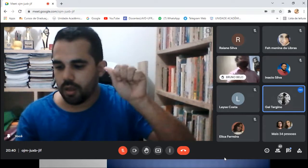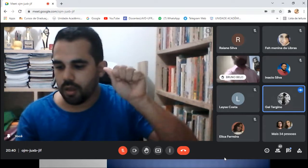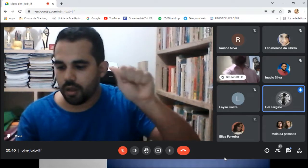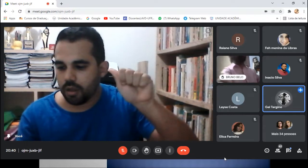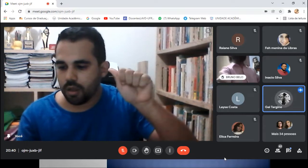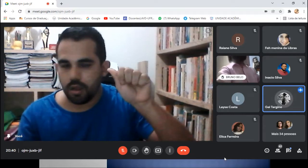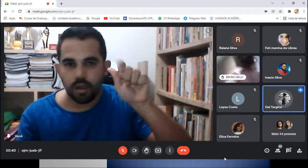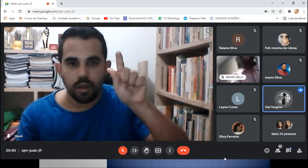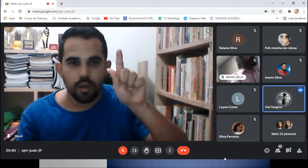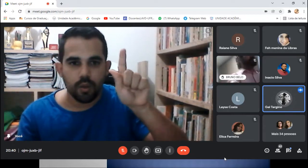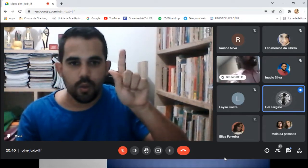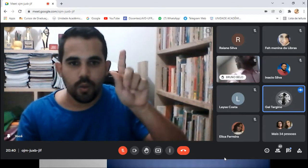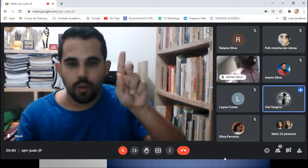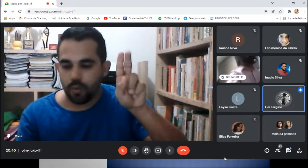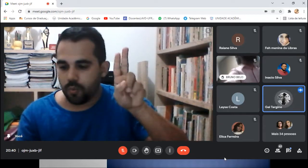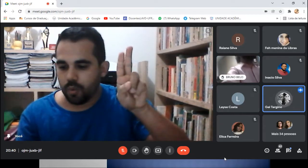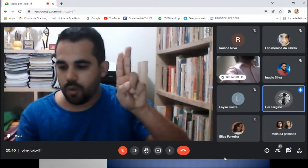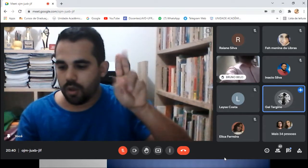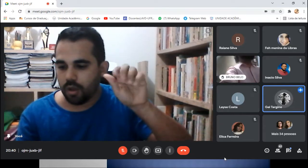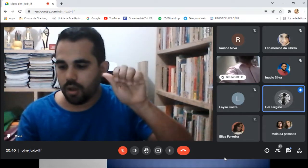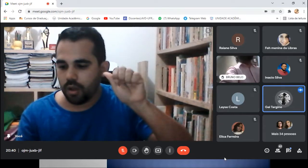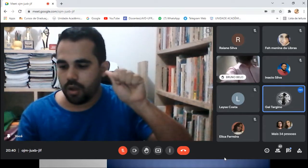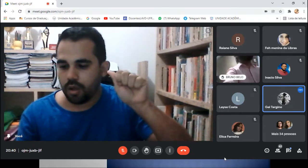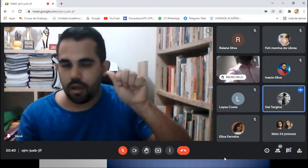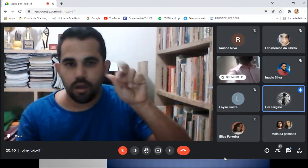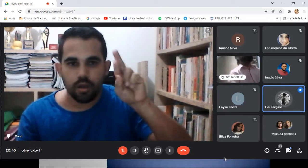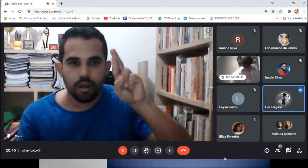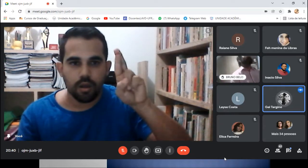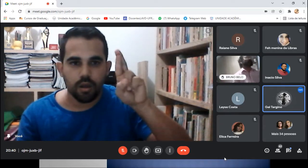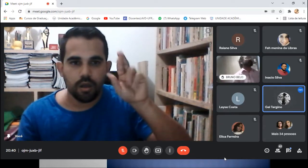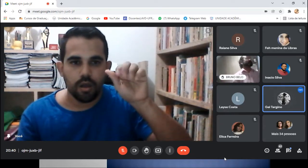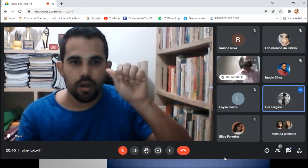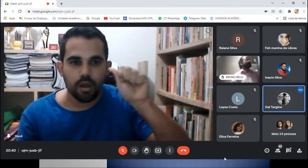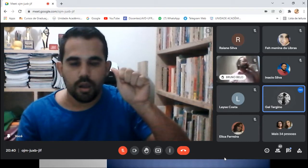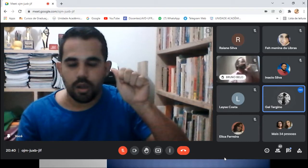Agora eu quero algum aluno do Polo Jaguarari, certo?